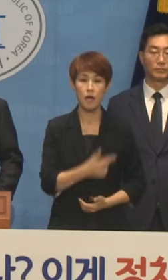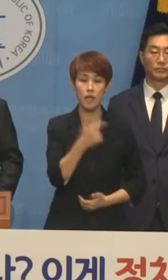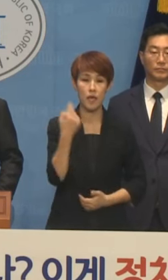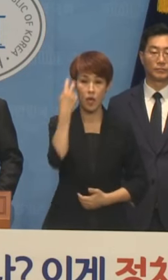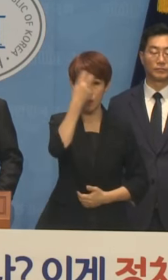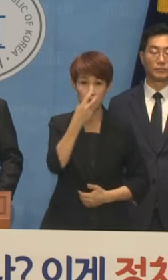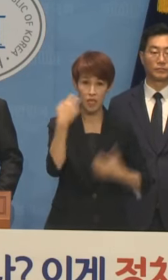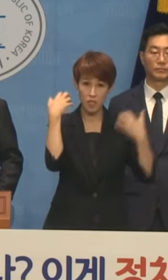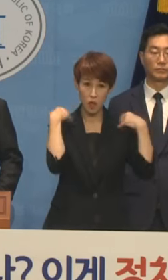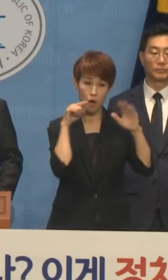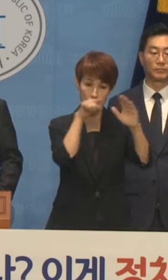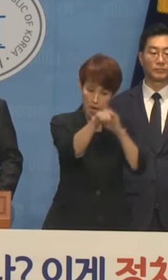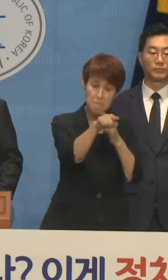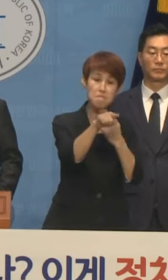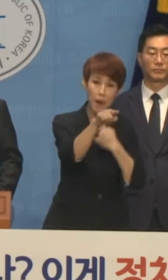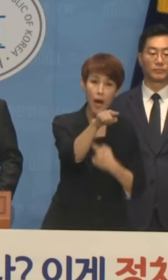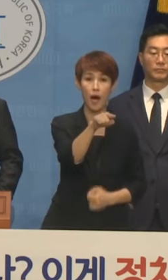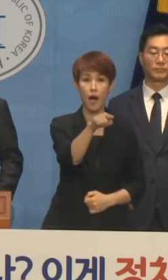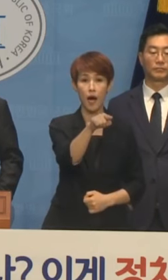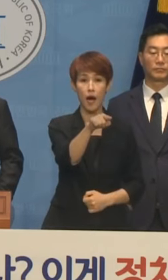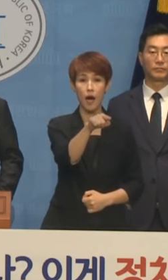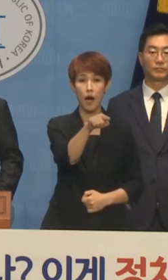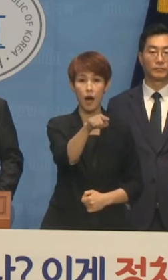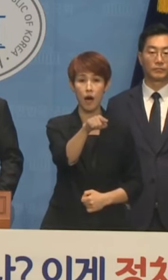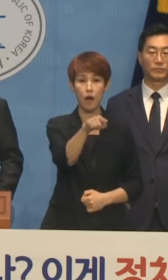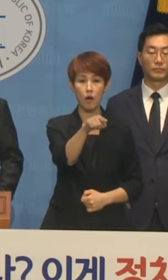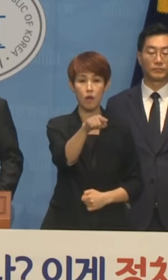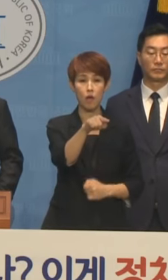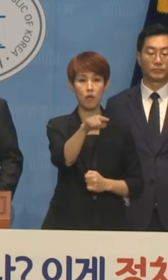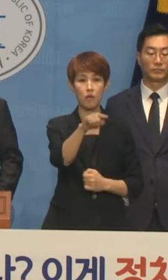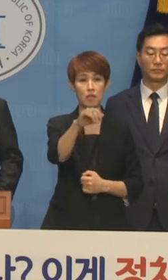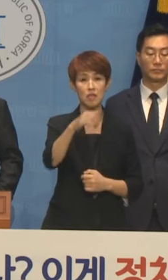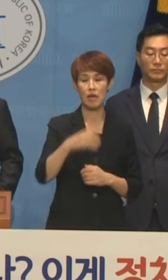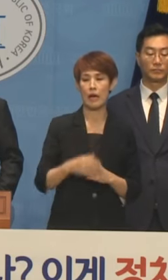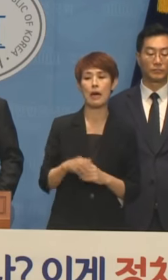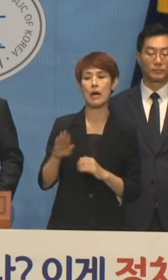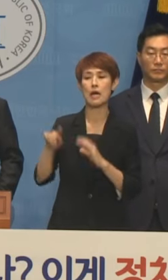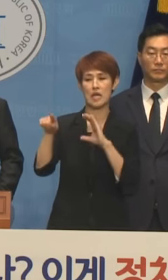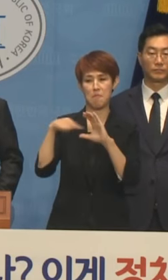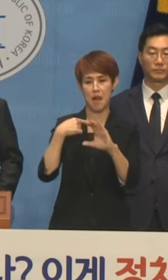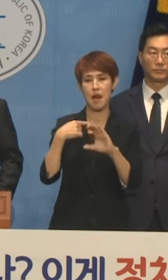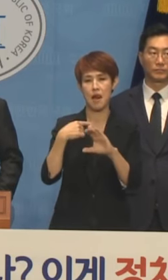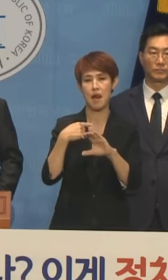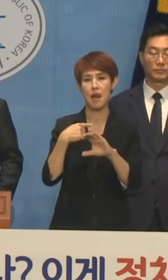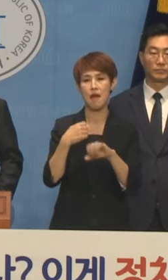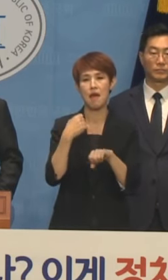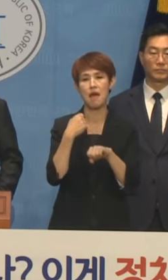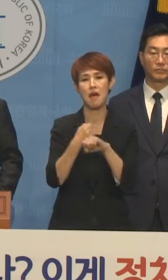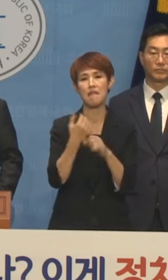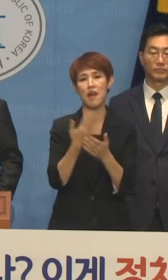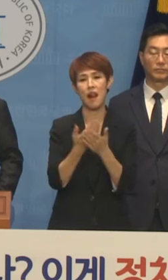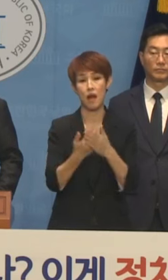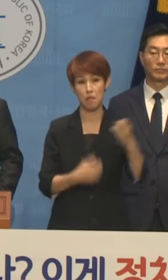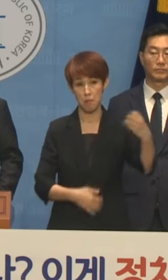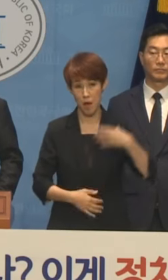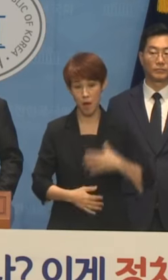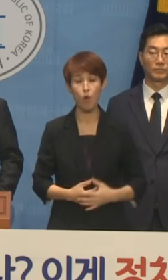방문까지 했습니다. 근데 대검찰청에서는 전화나 문자 대신에 이메일, 검찰청의 공식 이메일로 질의를 하라고 해서